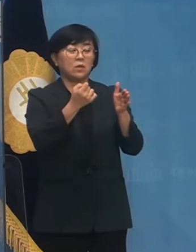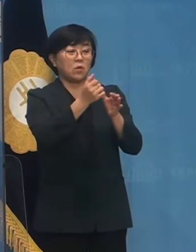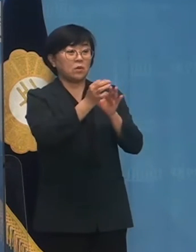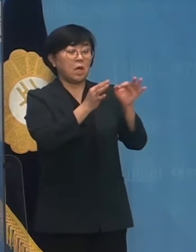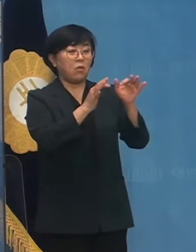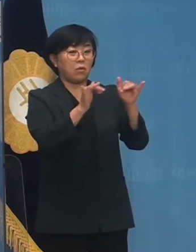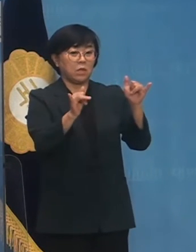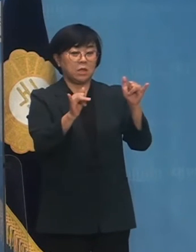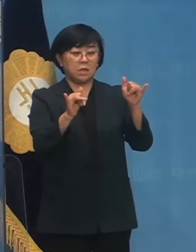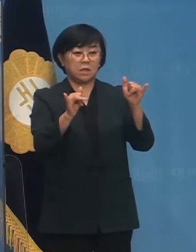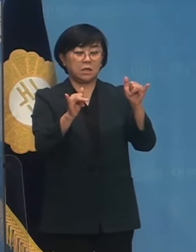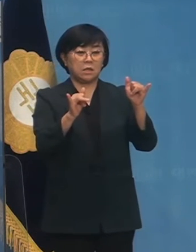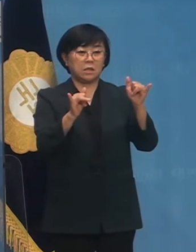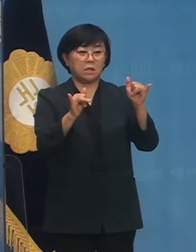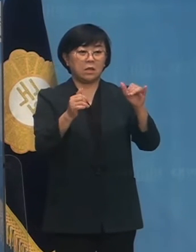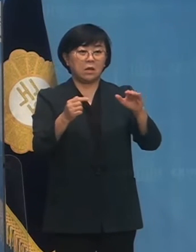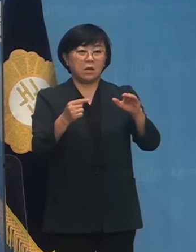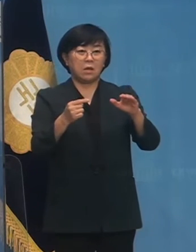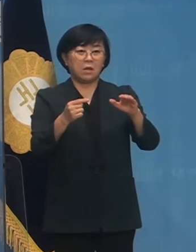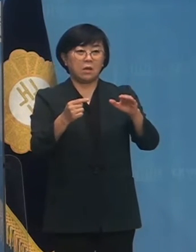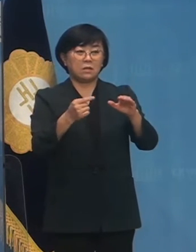소상공인 외자로서